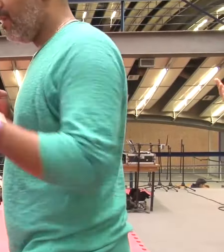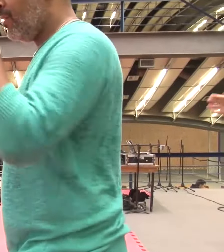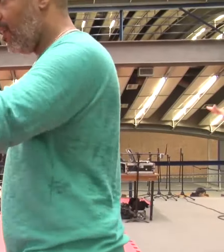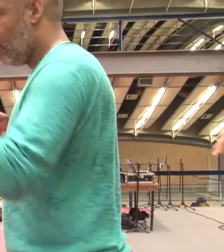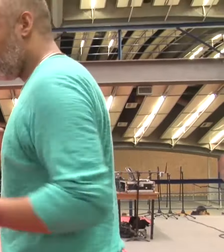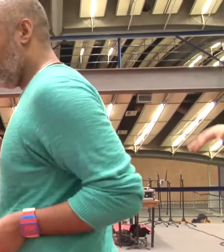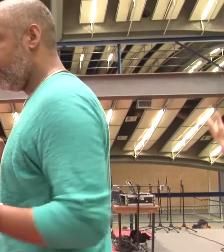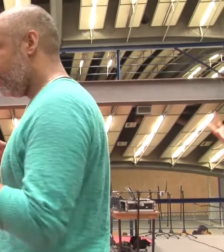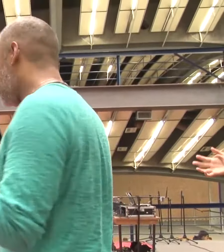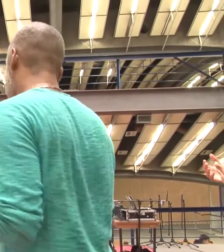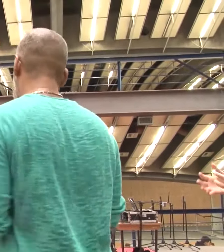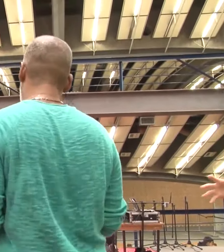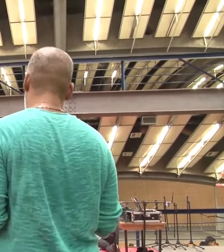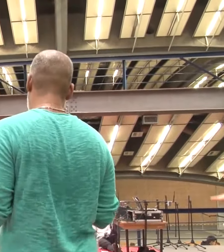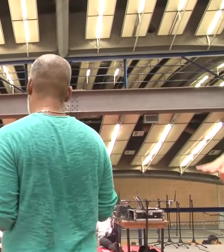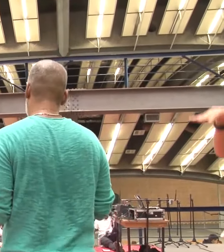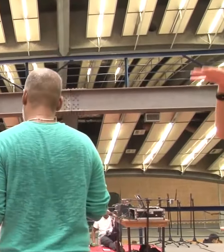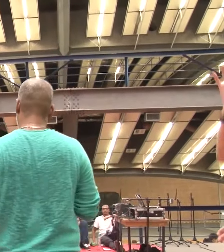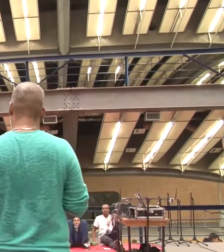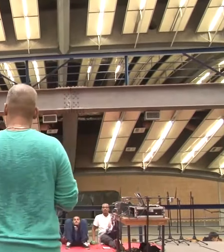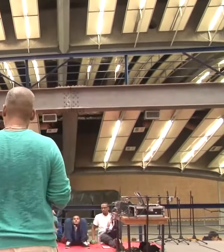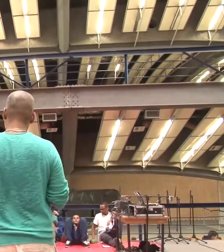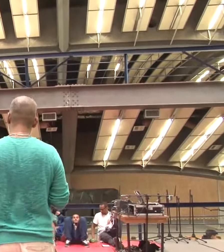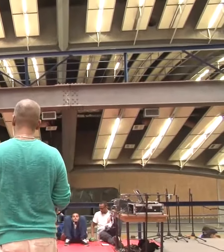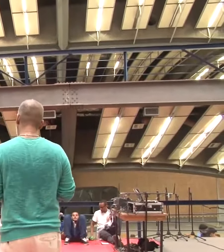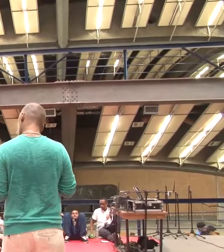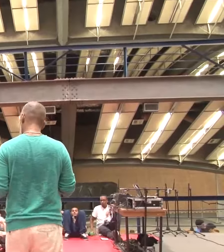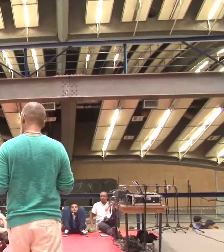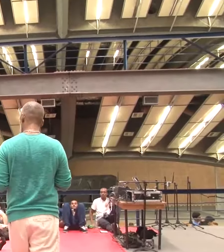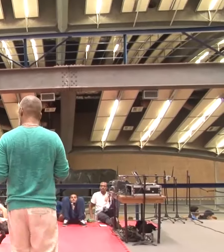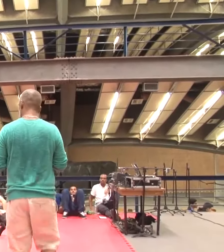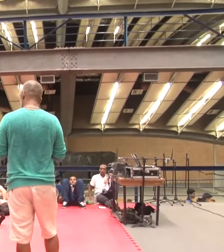Acumulado, cheio de coisas, etc, etc, etc.